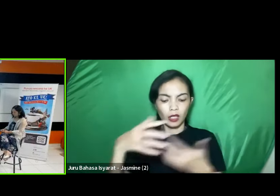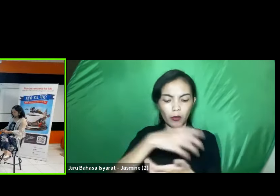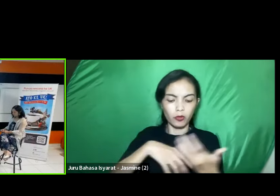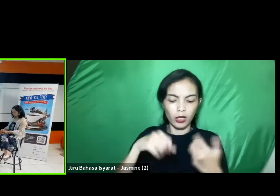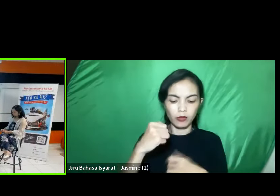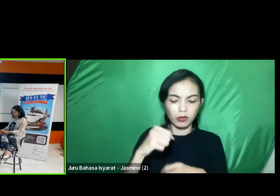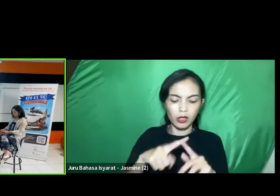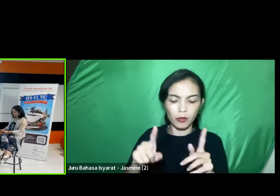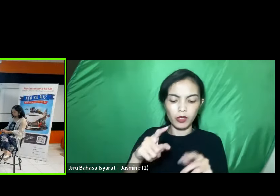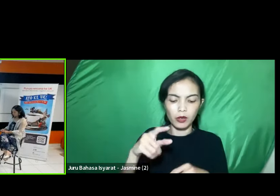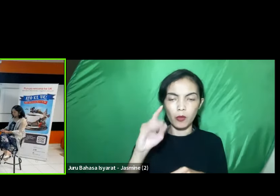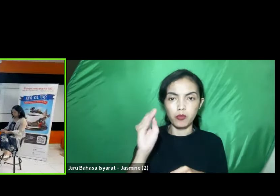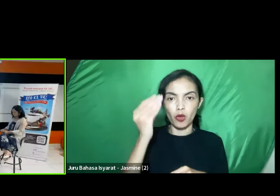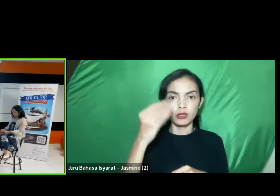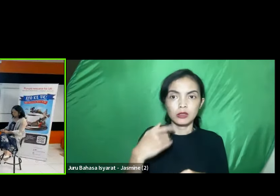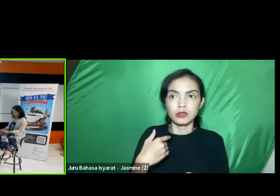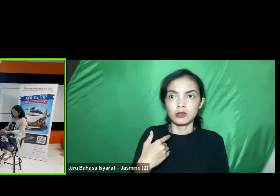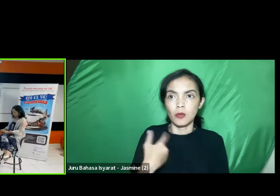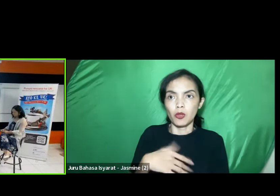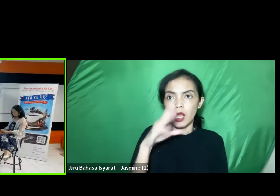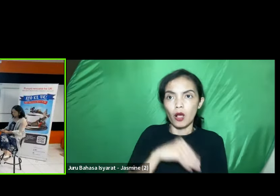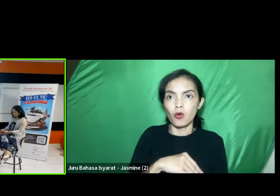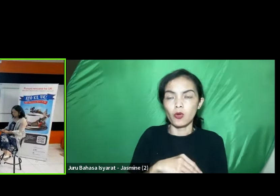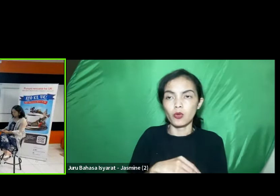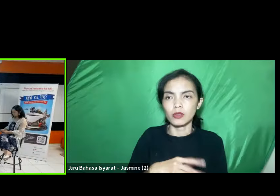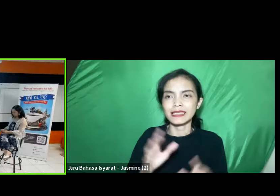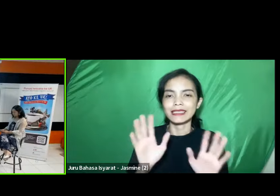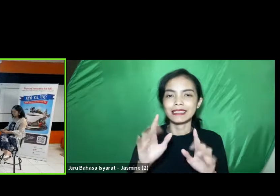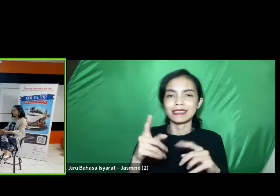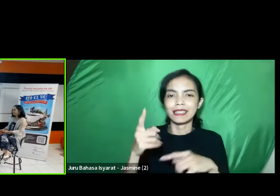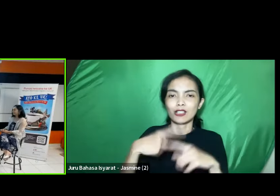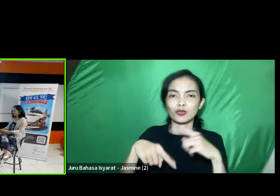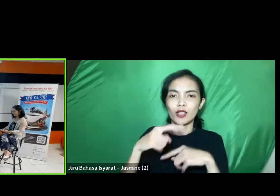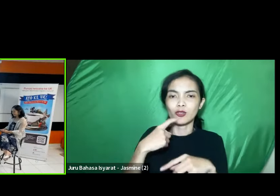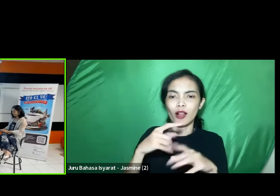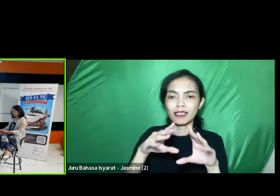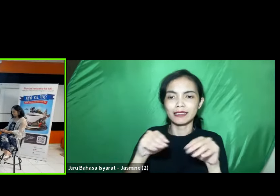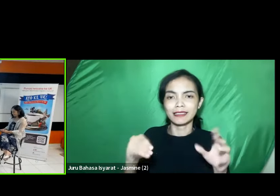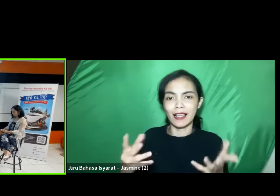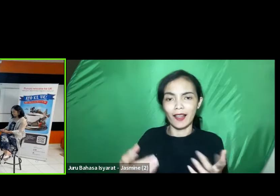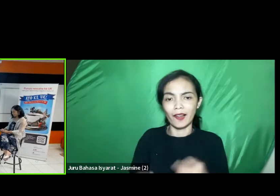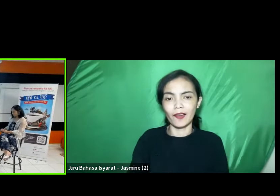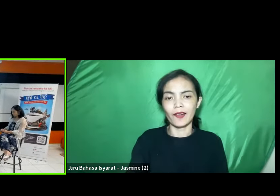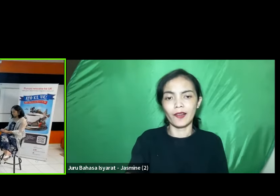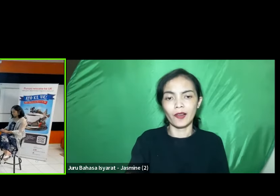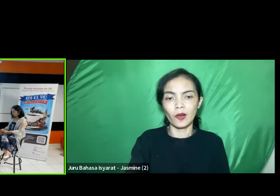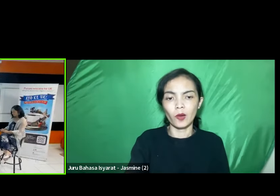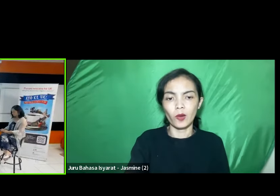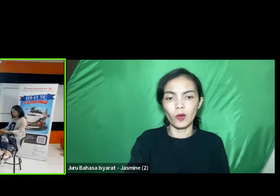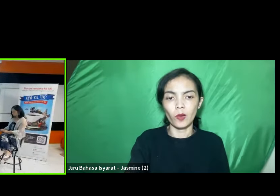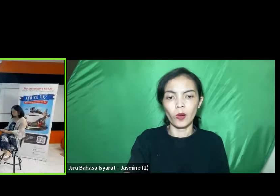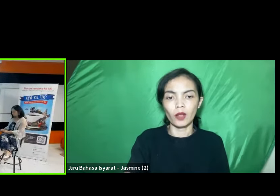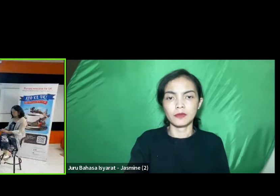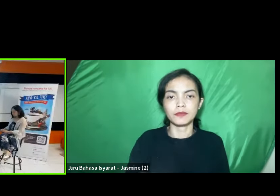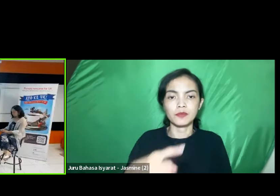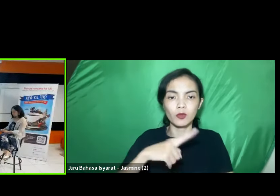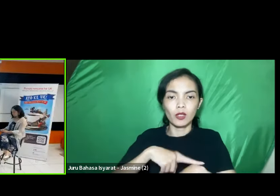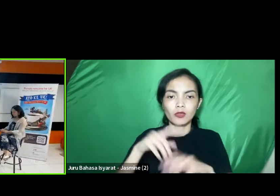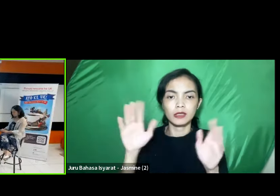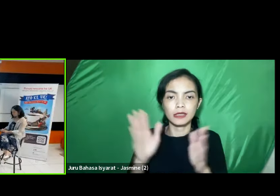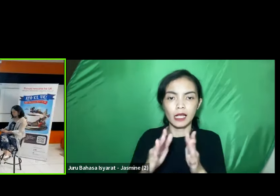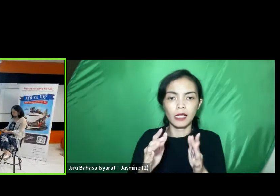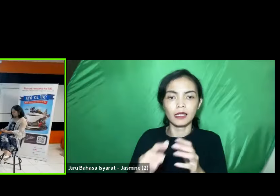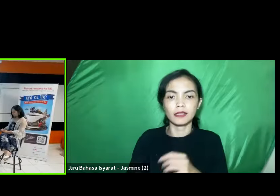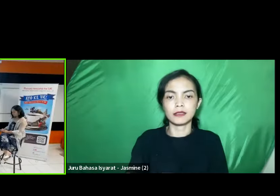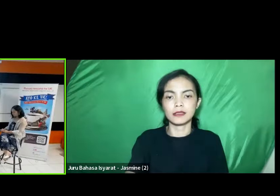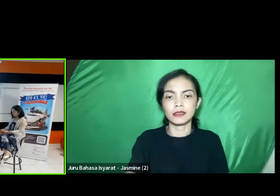tapi Bu saya itu enggak mau dengar gitu loh jadi kayak jangan curhat soal pekerjaan gitu ya ini waktunya cuman sedikit gitu kan ini